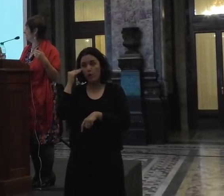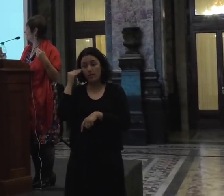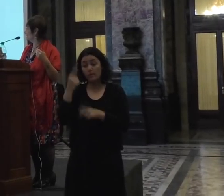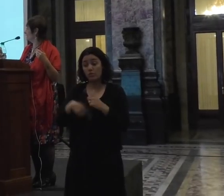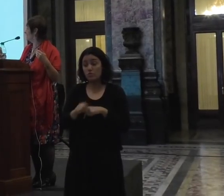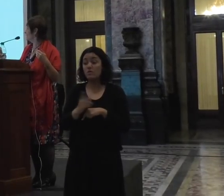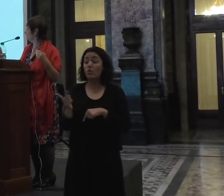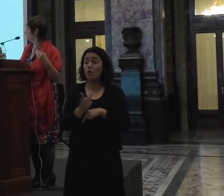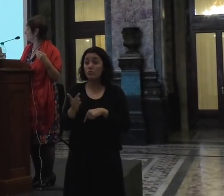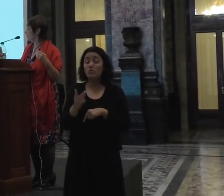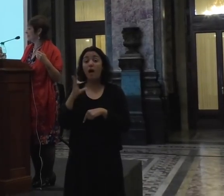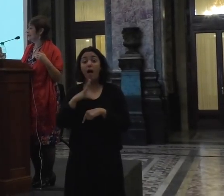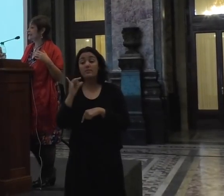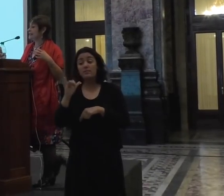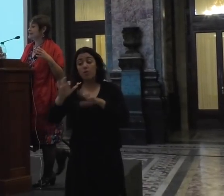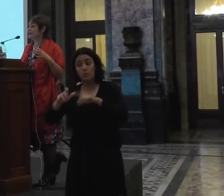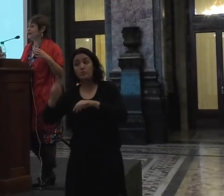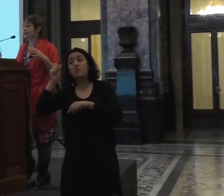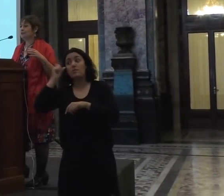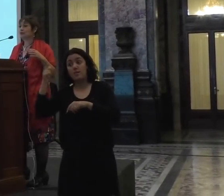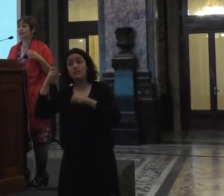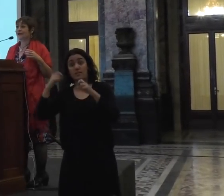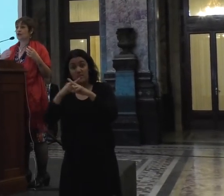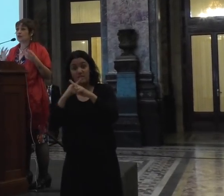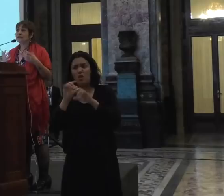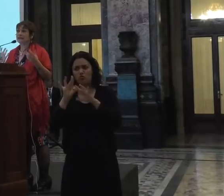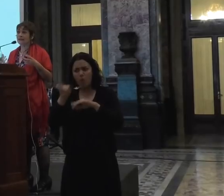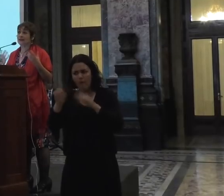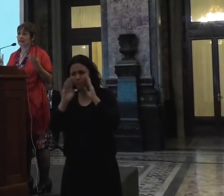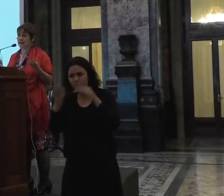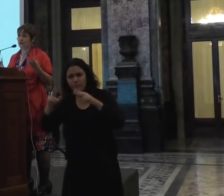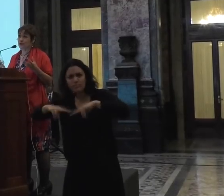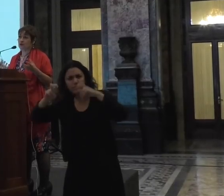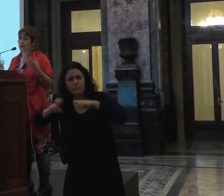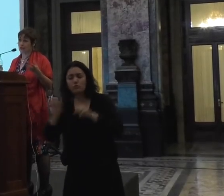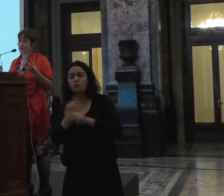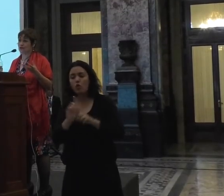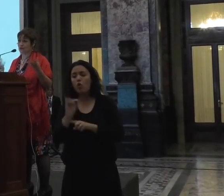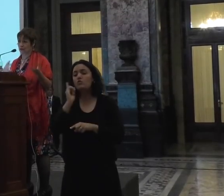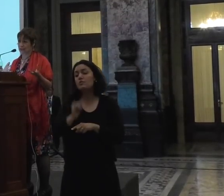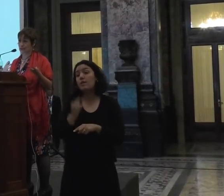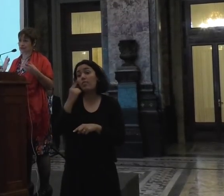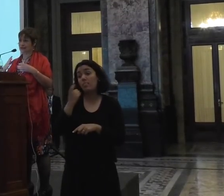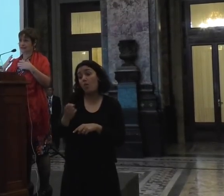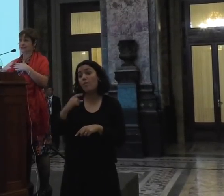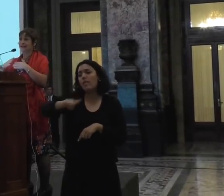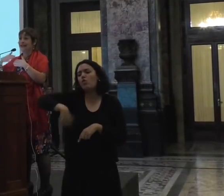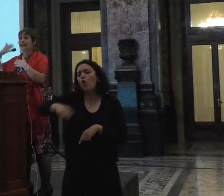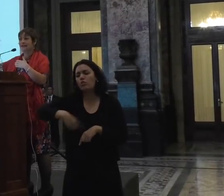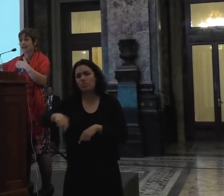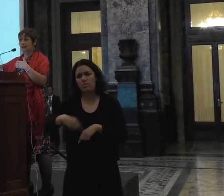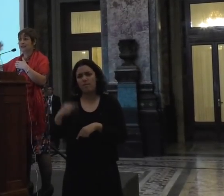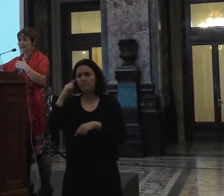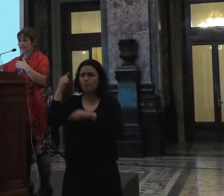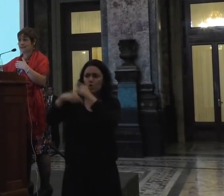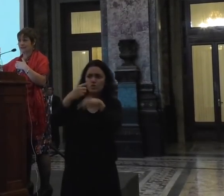y de la inteligencia artificial, sino que tenemos que ver dónde se llevan a cabo esos procesos cognitivos. Es decir,